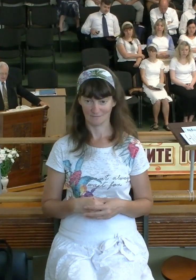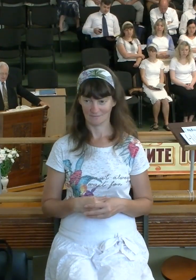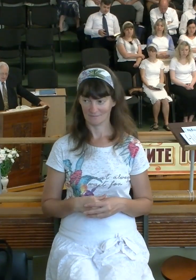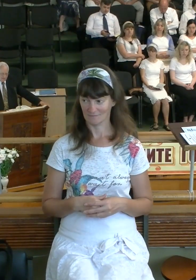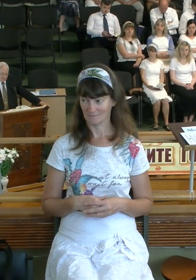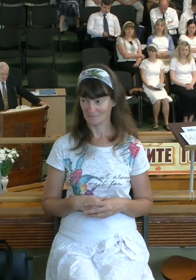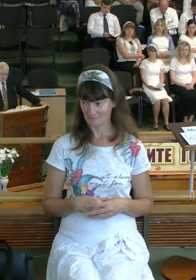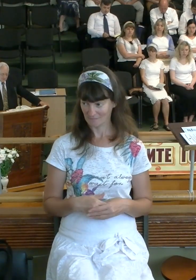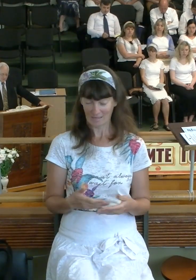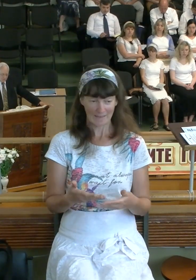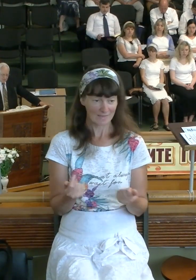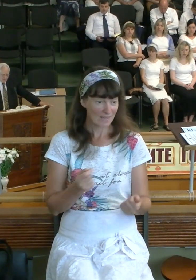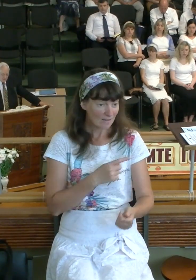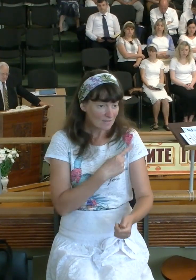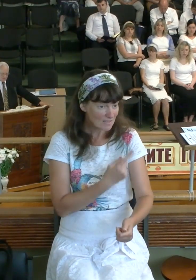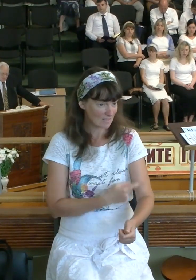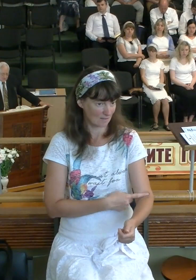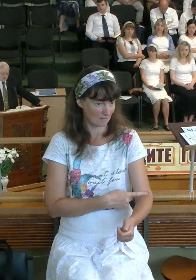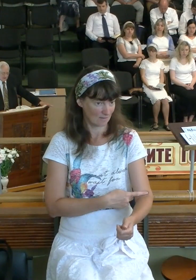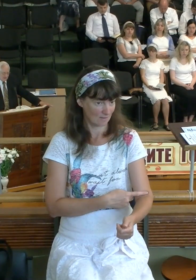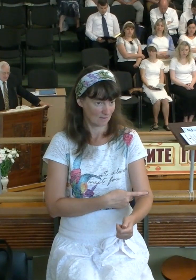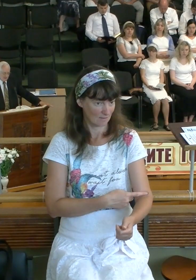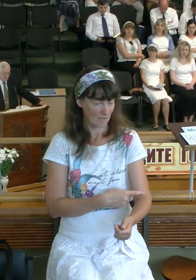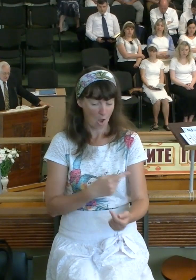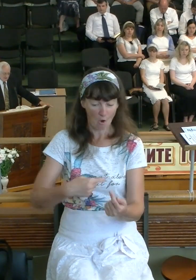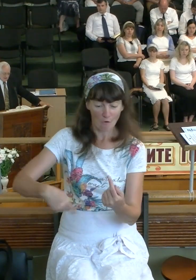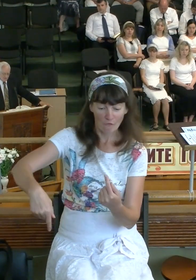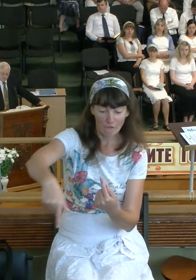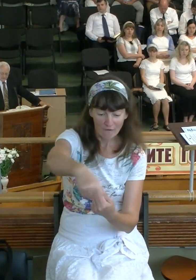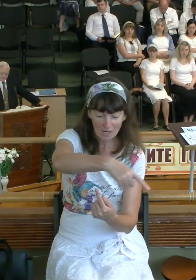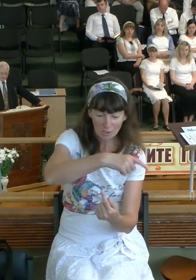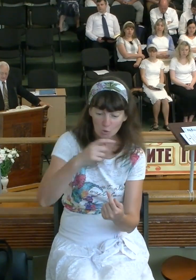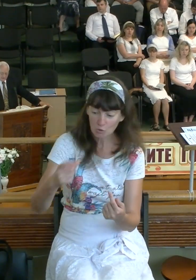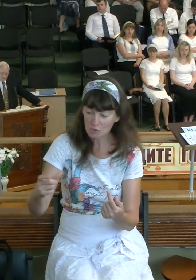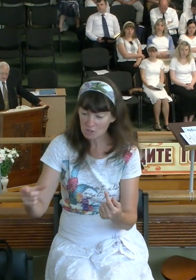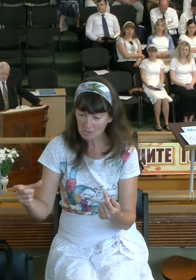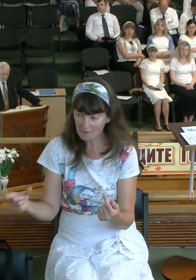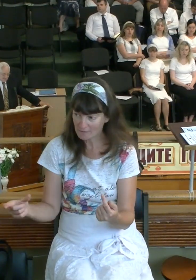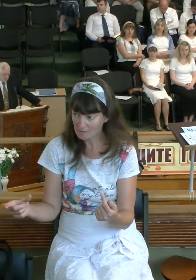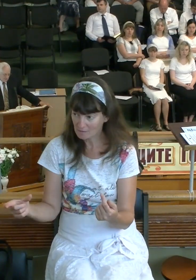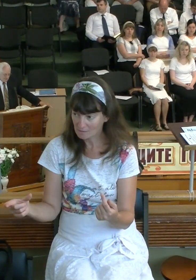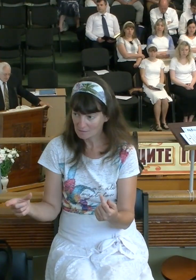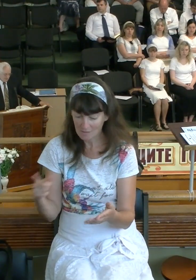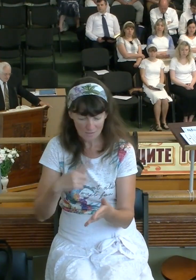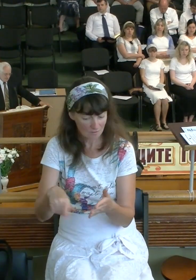силы. Они идут погибель, отлучены. А мы бессильны